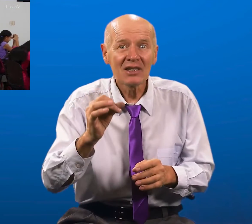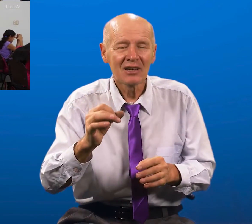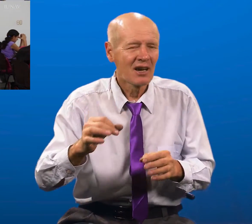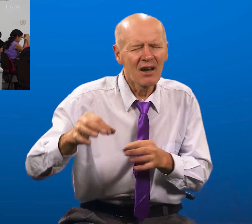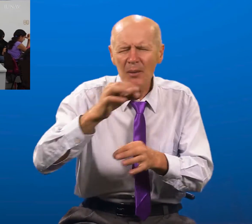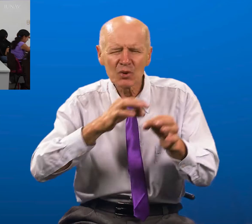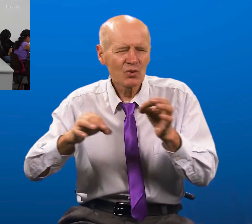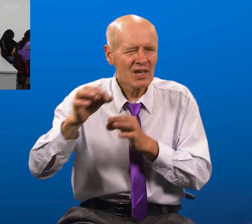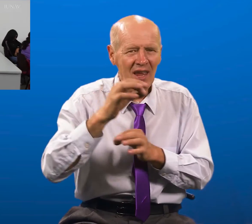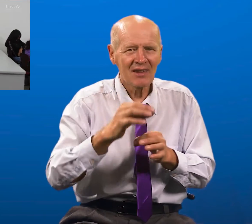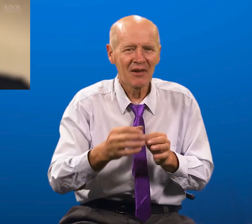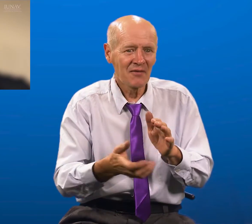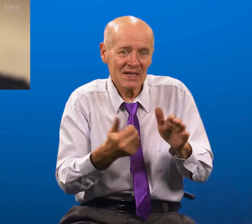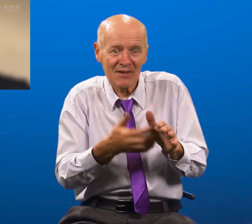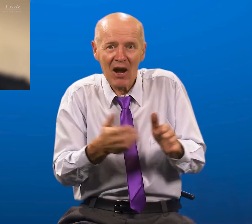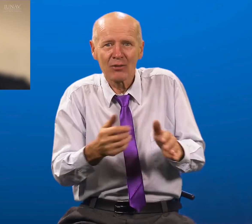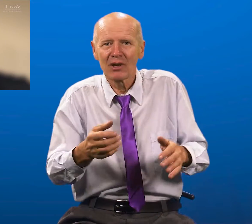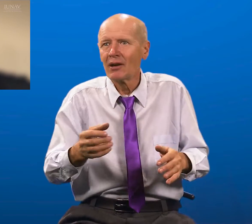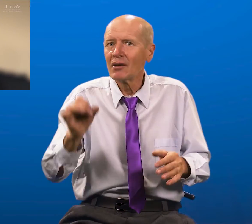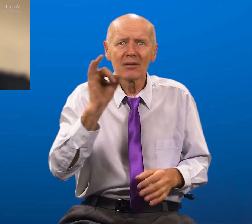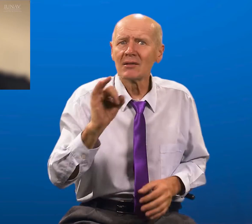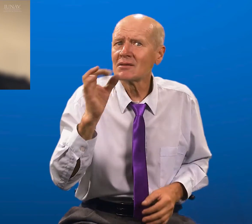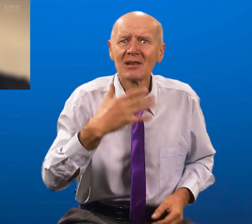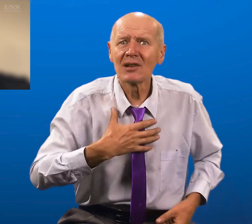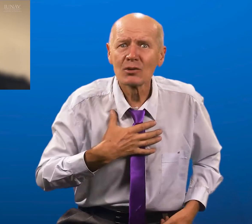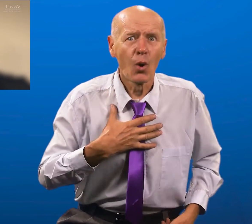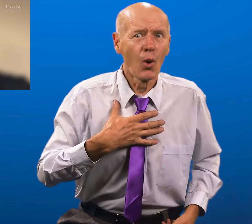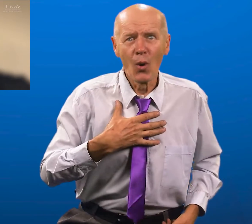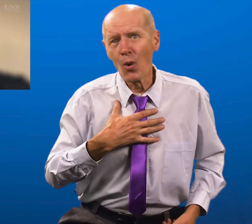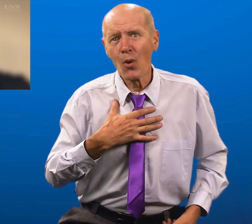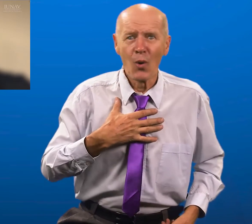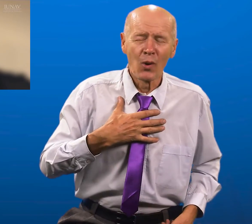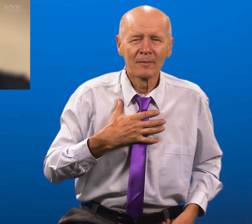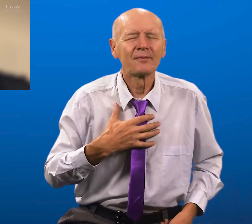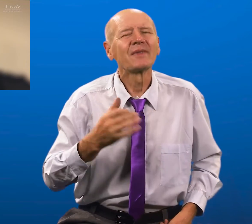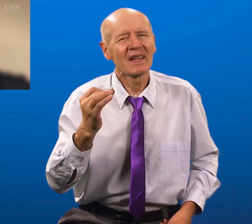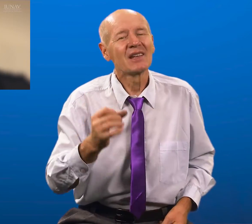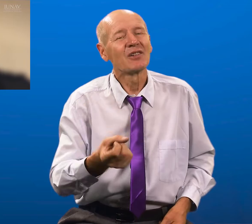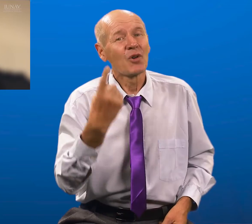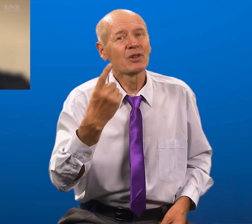интерес студентов. Очень важно то, что во время курса, который профессор Антони преподавал